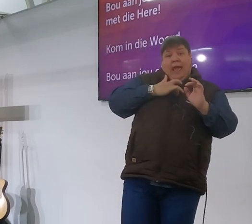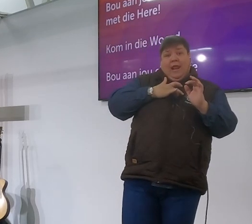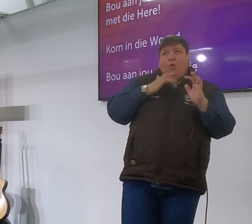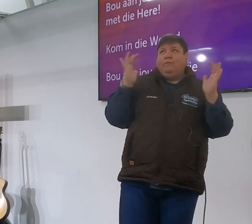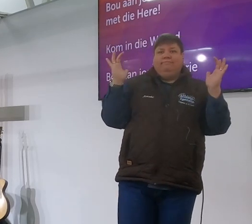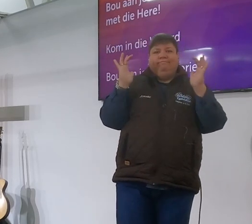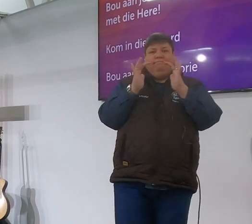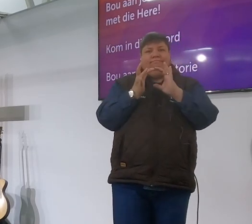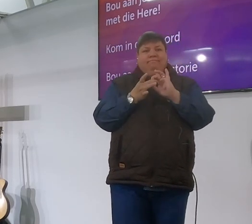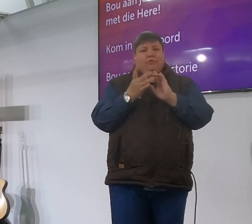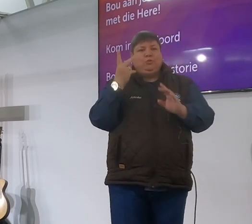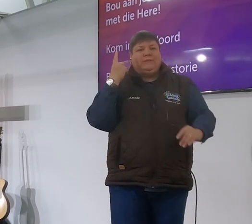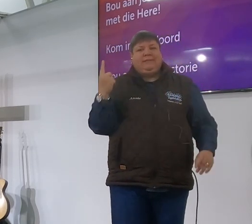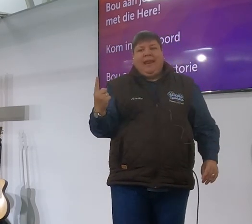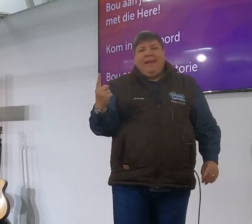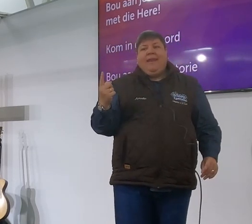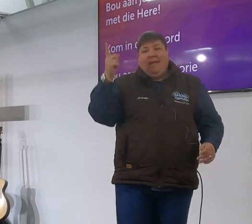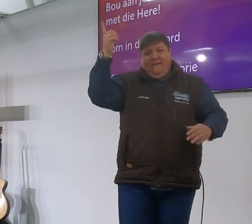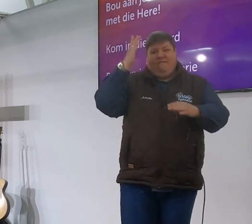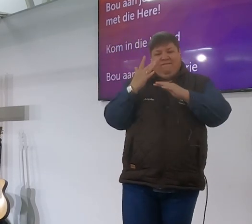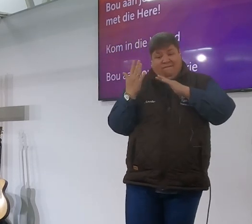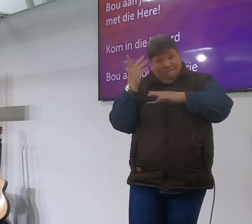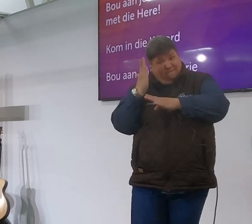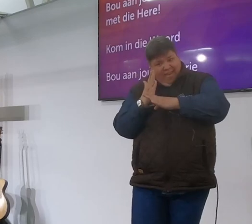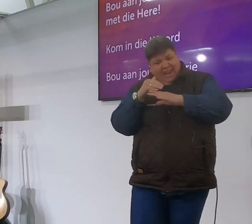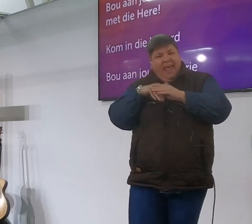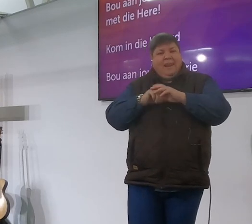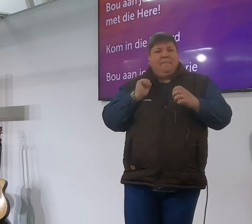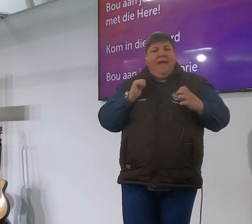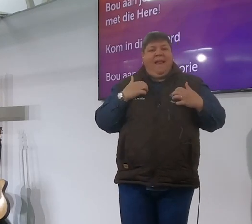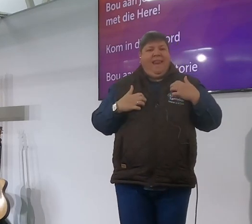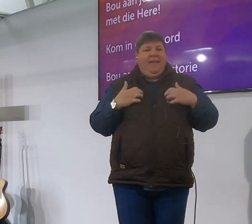saam met die heren en ek kan sien hoe die heren in my leven wer en ek kan sien hoe hy